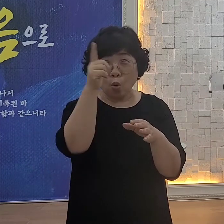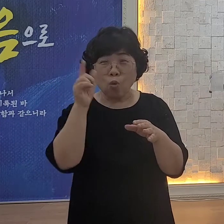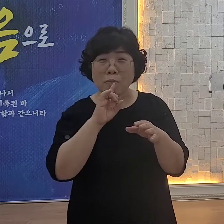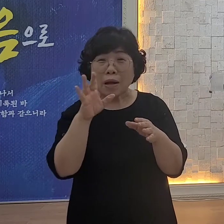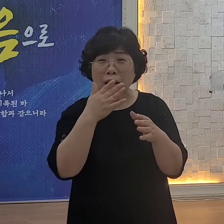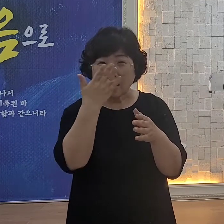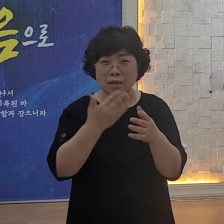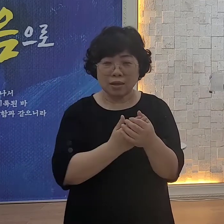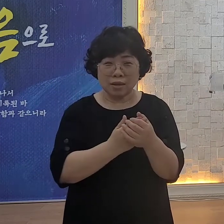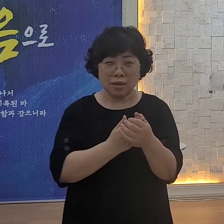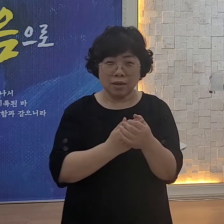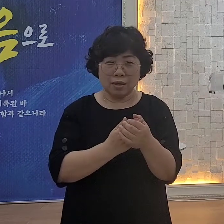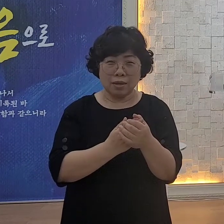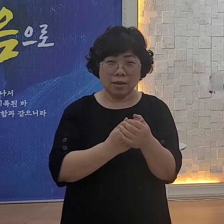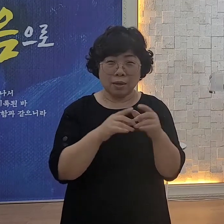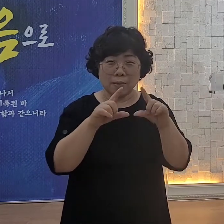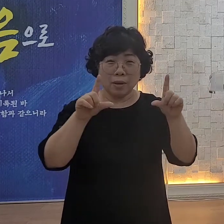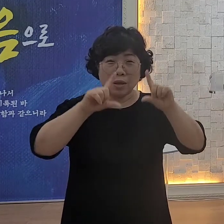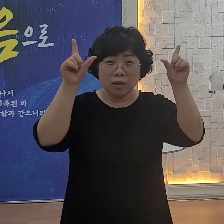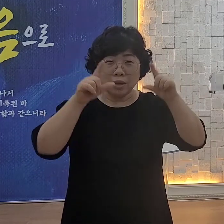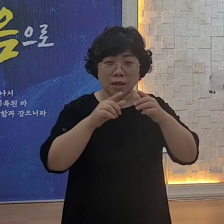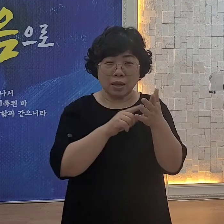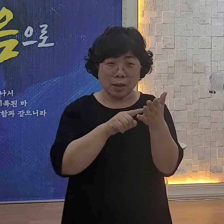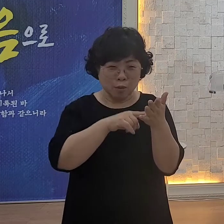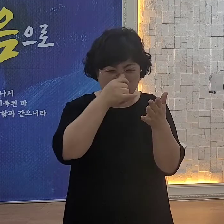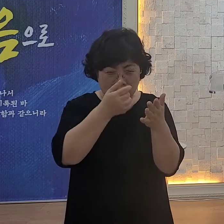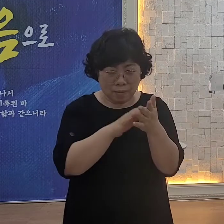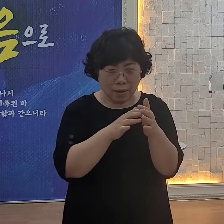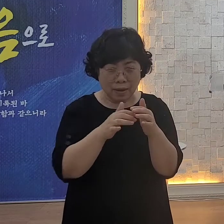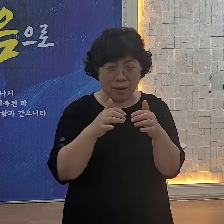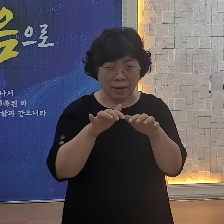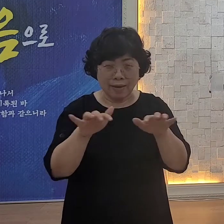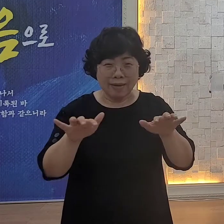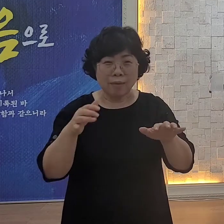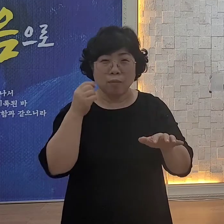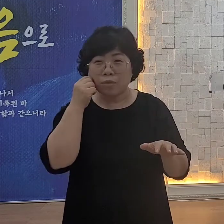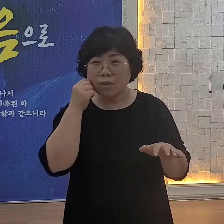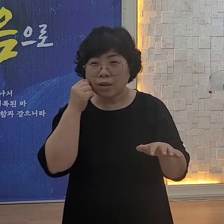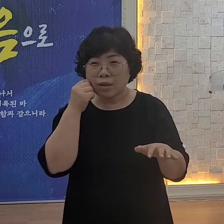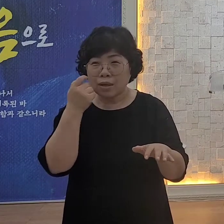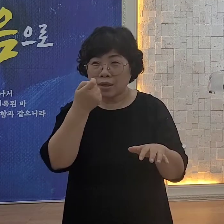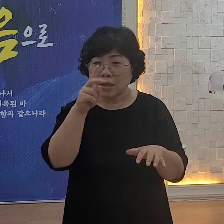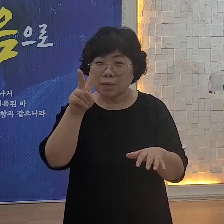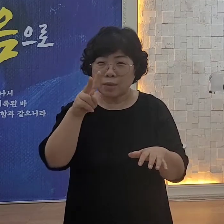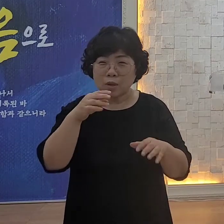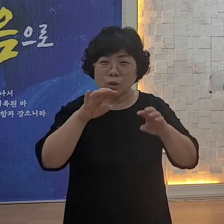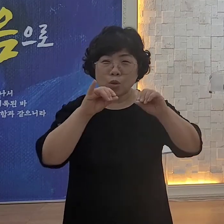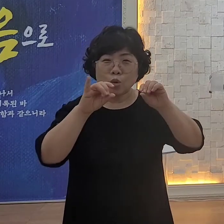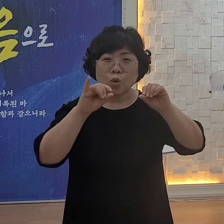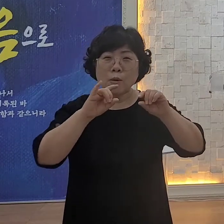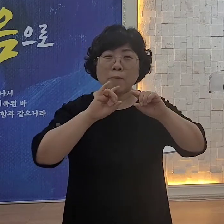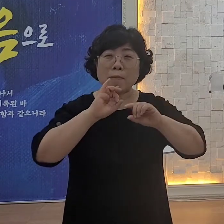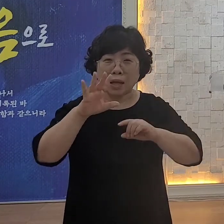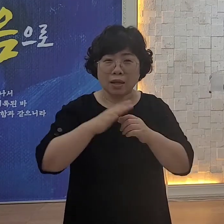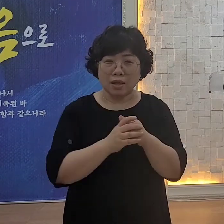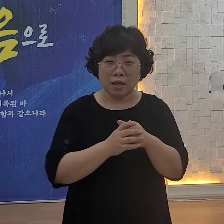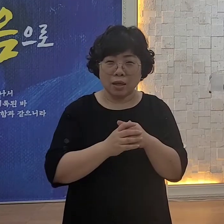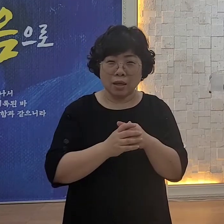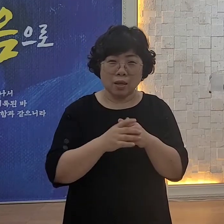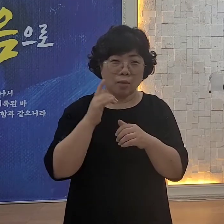핸드폰이 있어도 게임을 못 합니다. 집에서 TV는 토요일만 볼 수 있습니다. 저희 집의